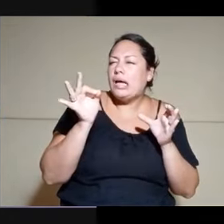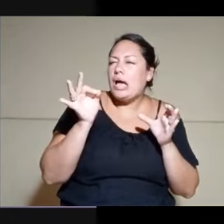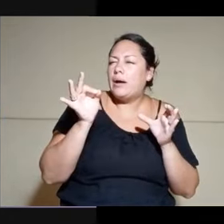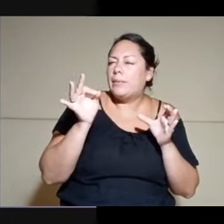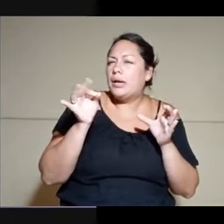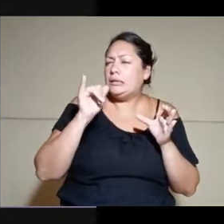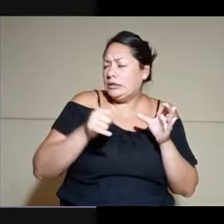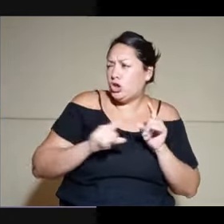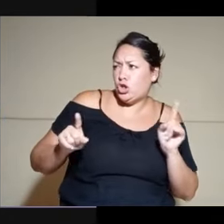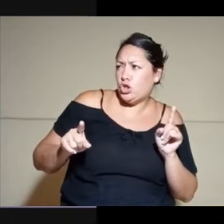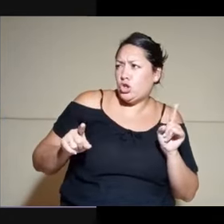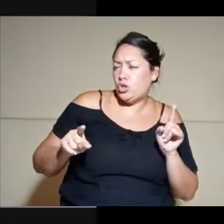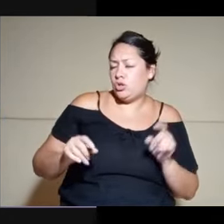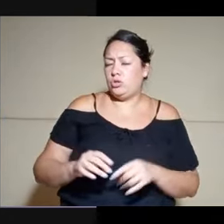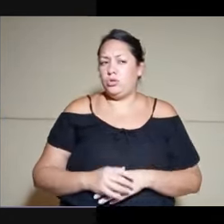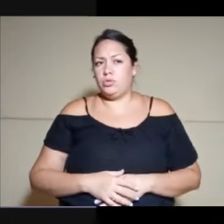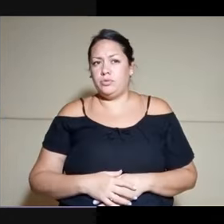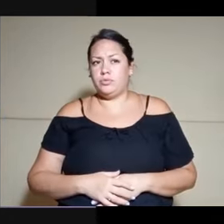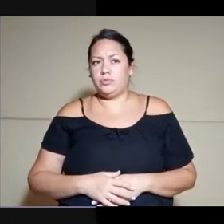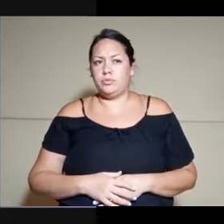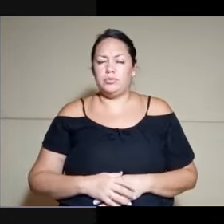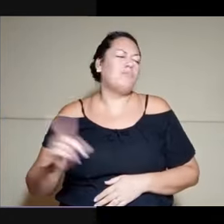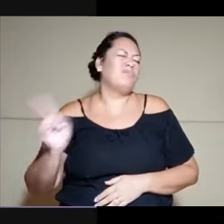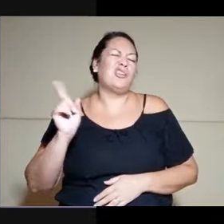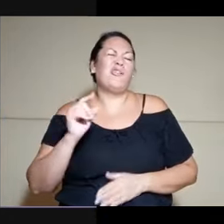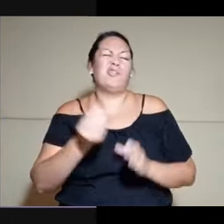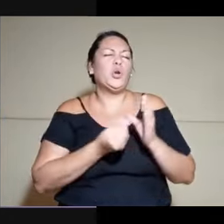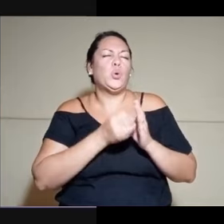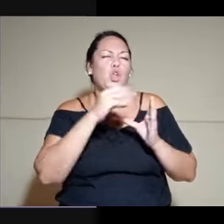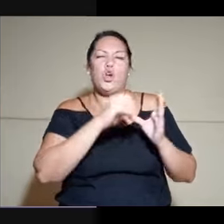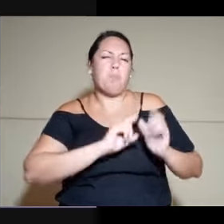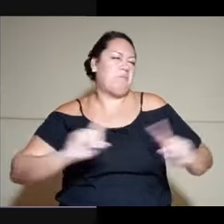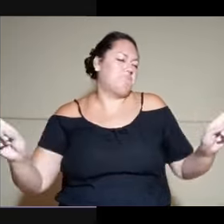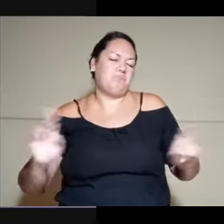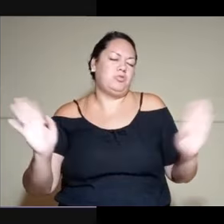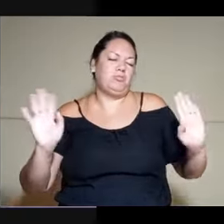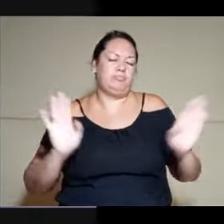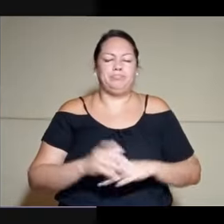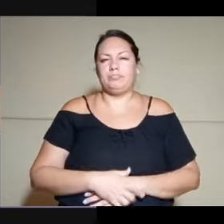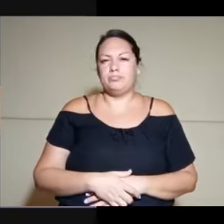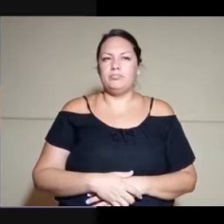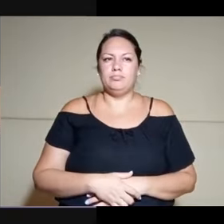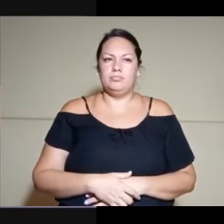¿Sí? Profe, los nombres de los núcleos y la ubicación, ¿no hace falta que las sepamos?